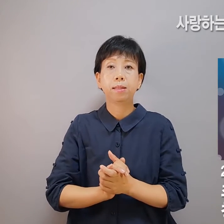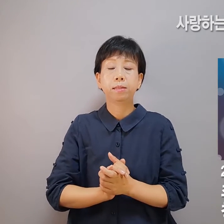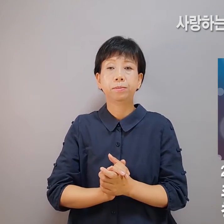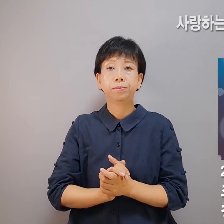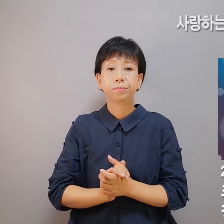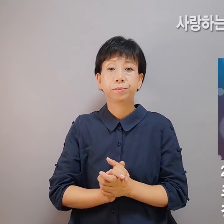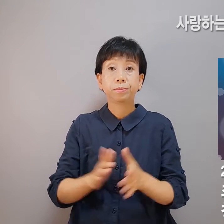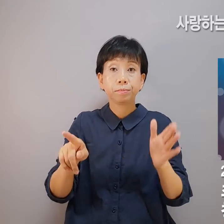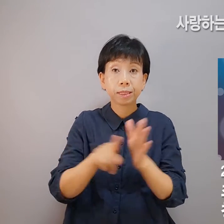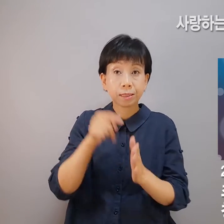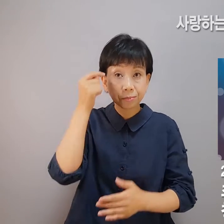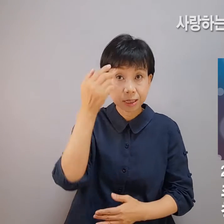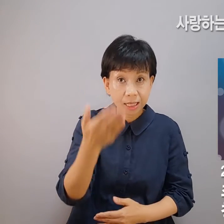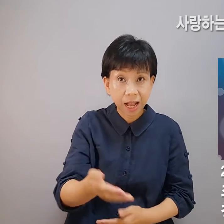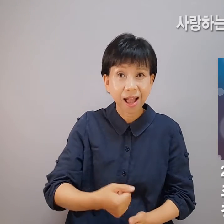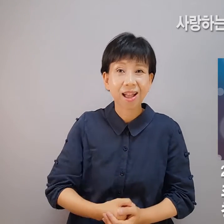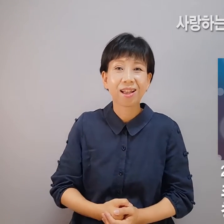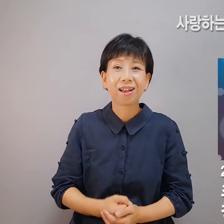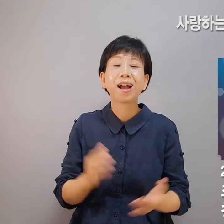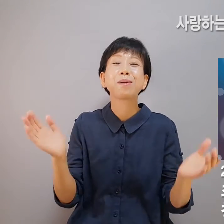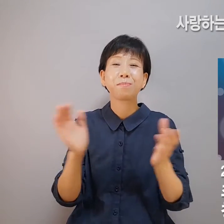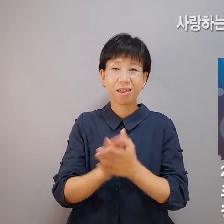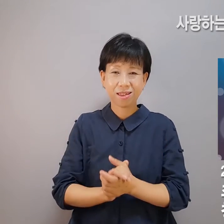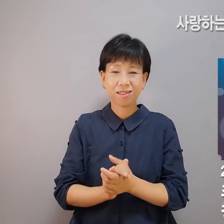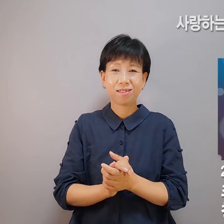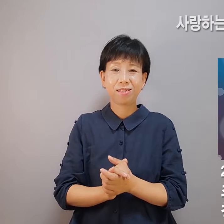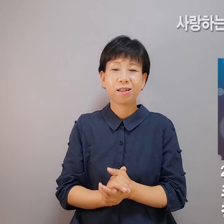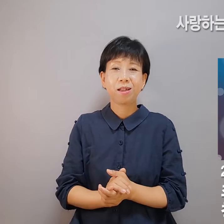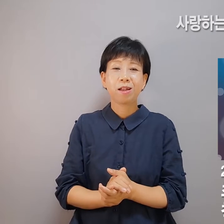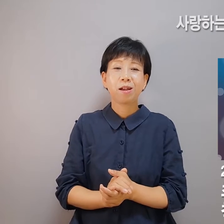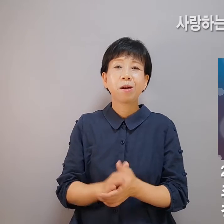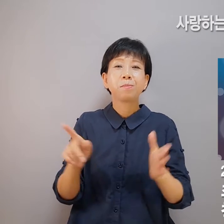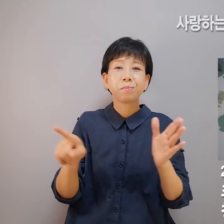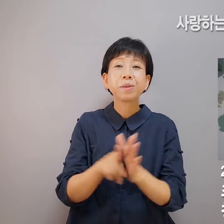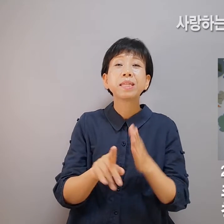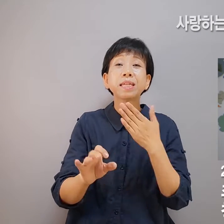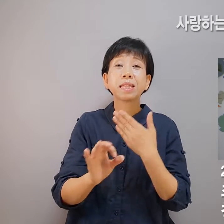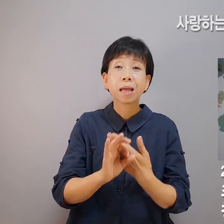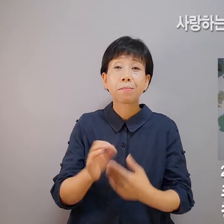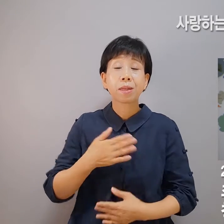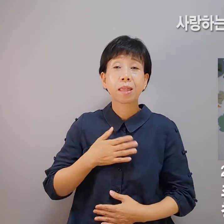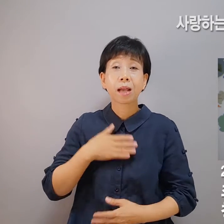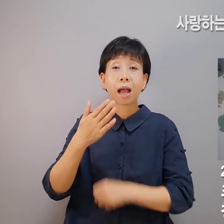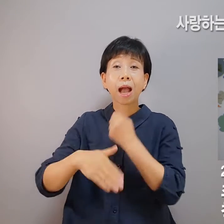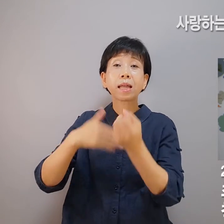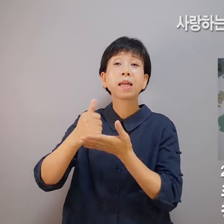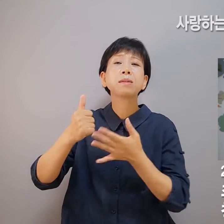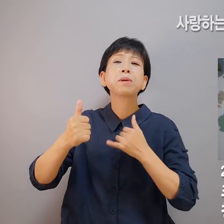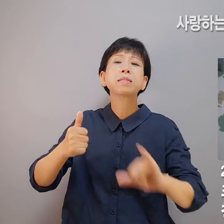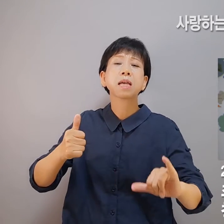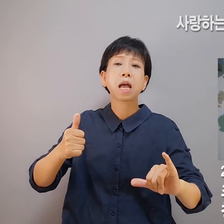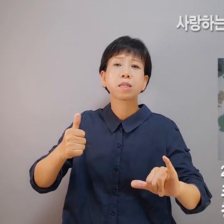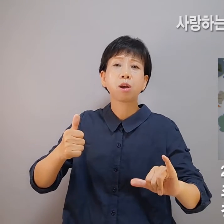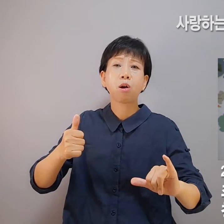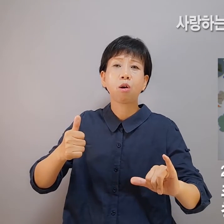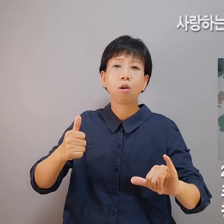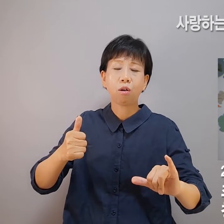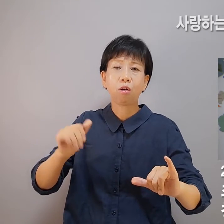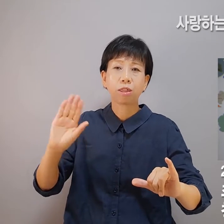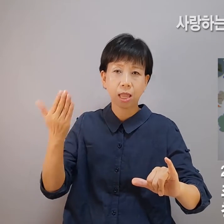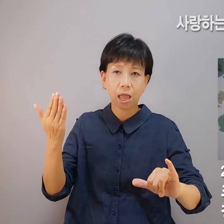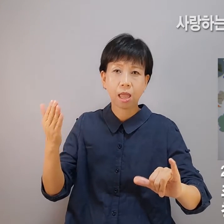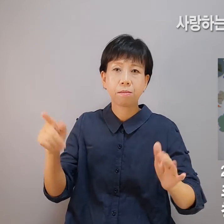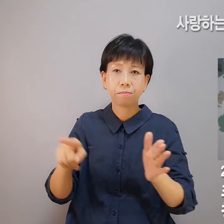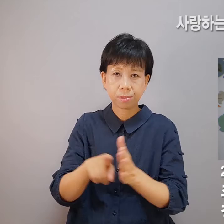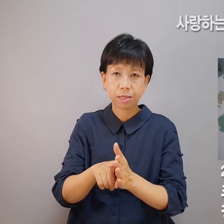아멘. 믿습니까? 이 말씀을 믿는다면, 내가 하나님의 자녀가 된 것을 믿는다면